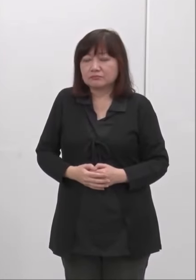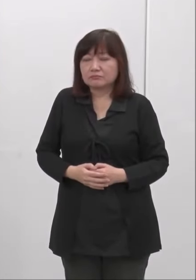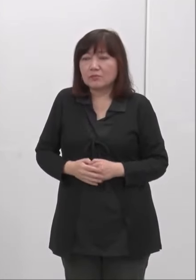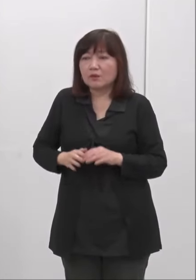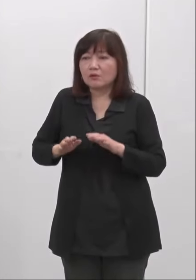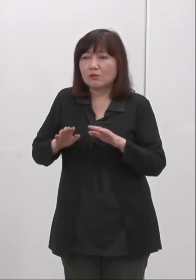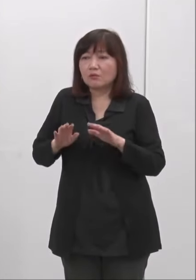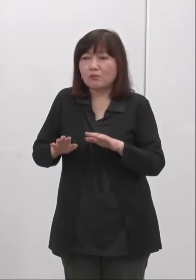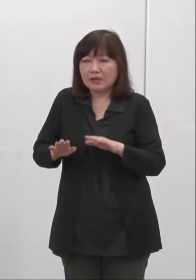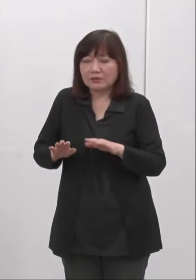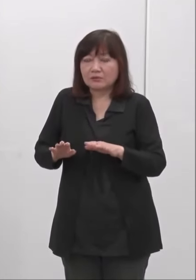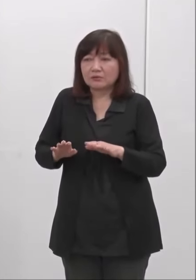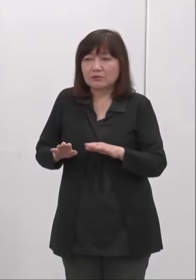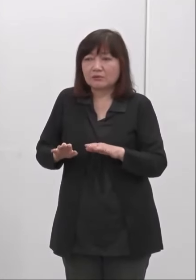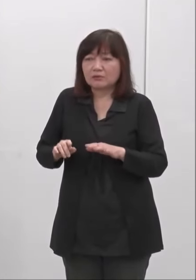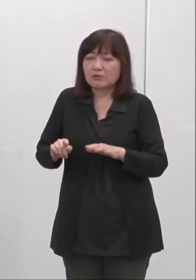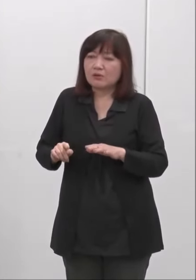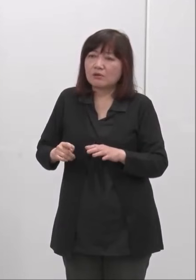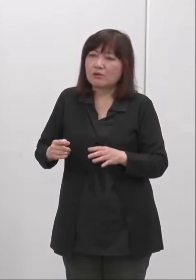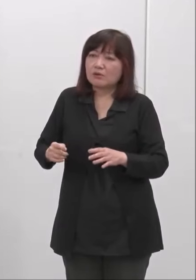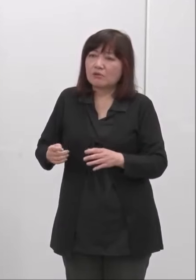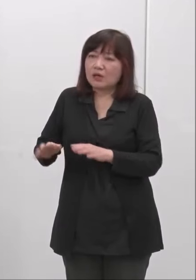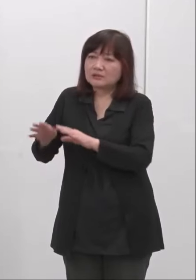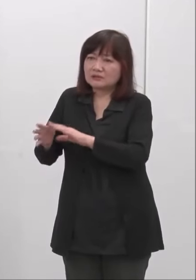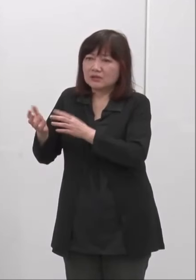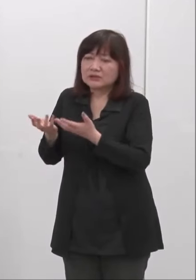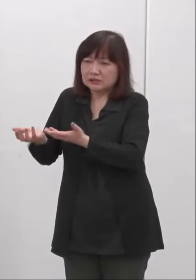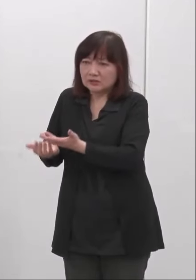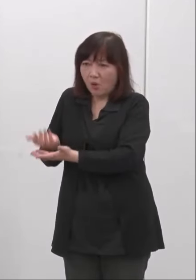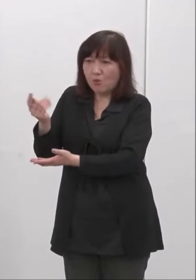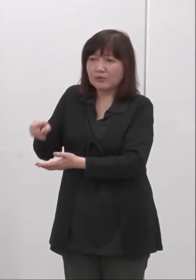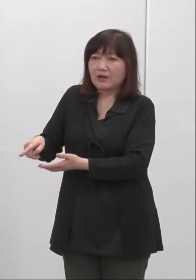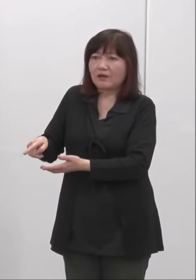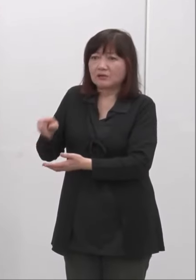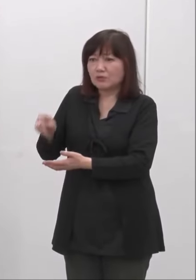回受けて、なんか変更せなあかんことがあるのかどうか、